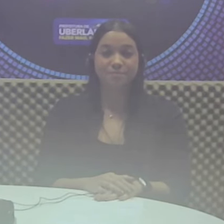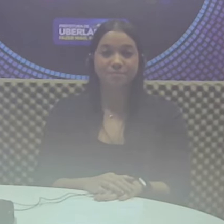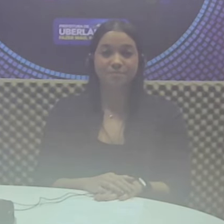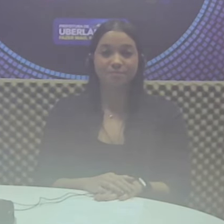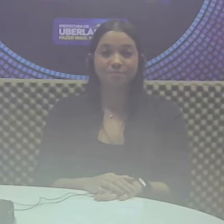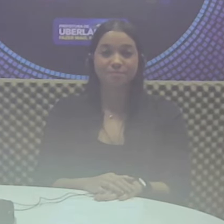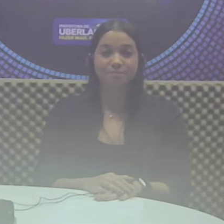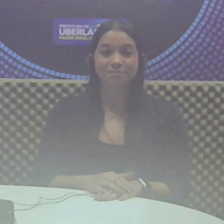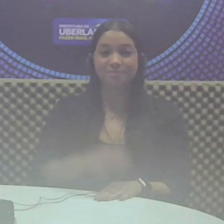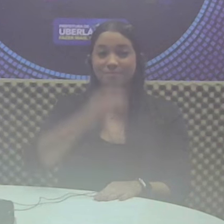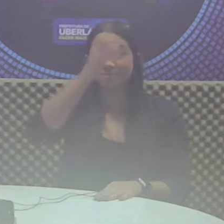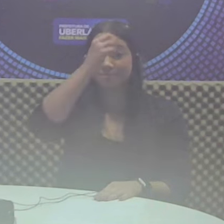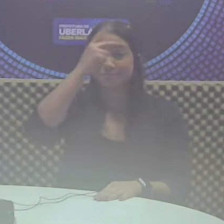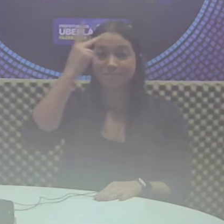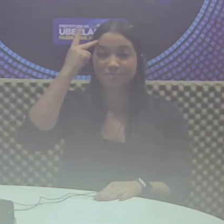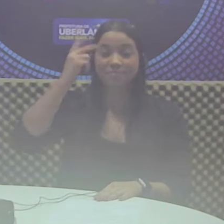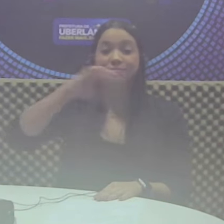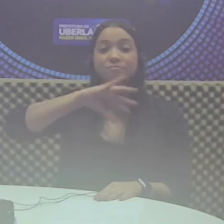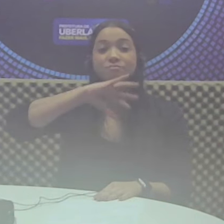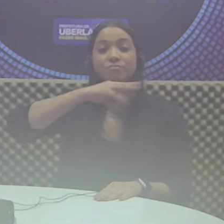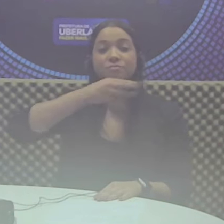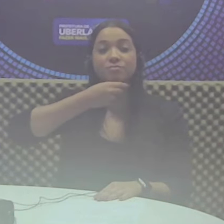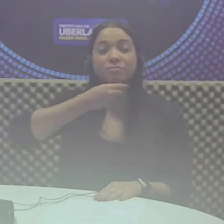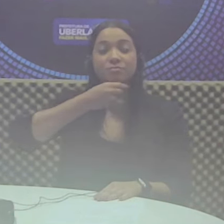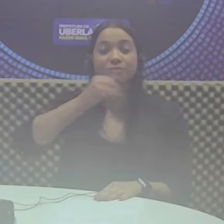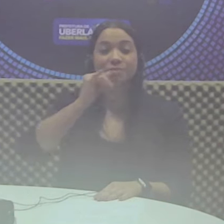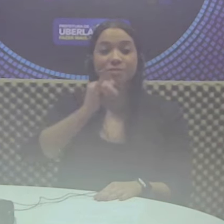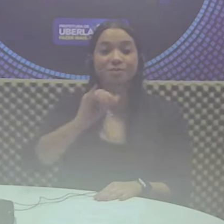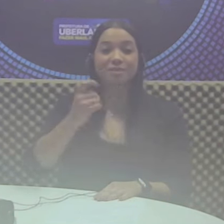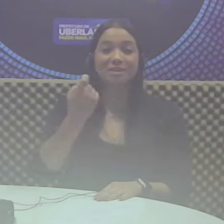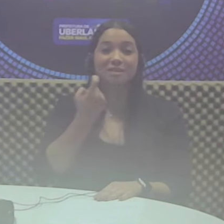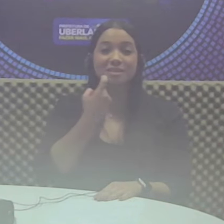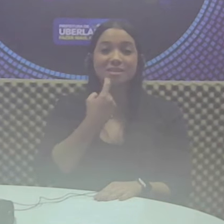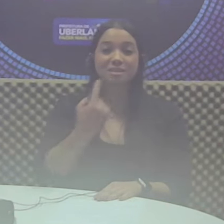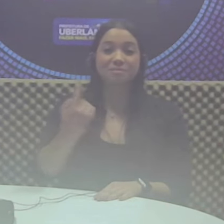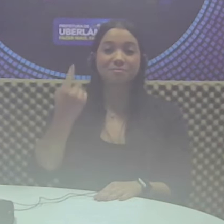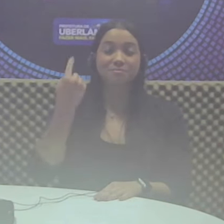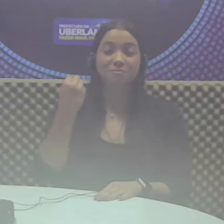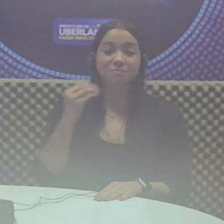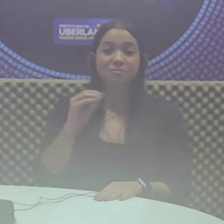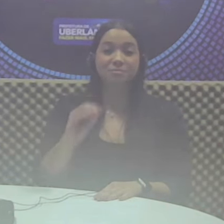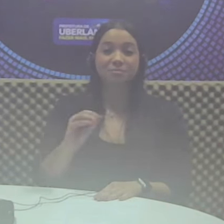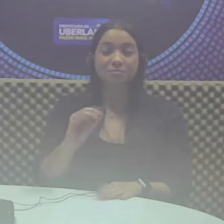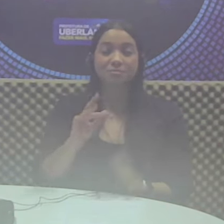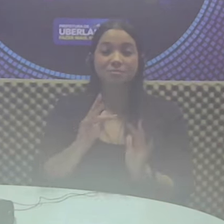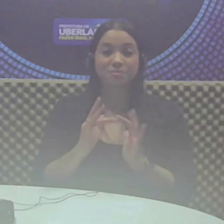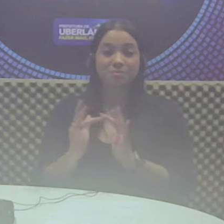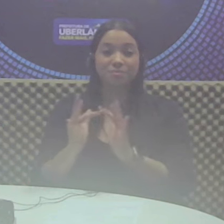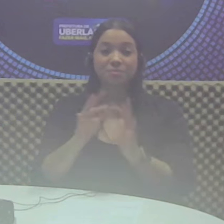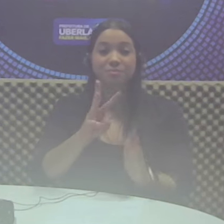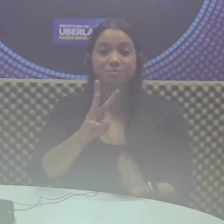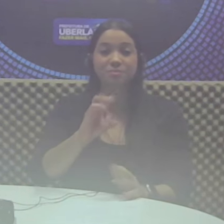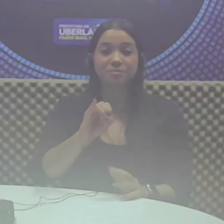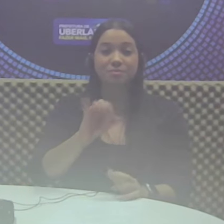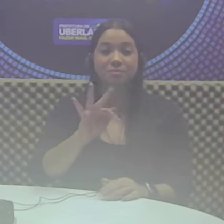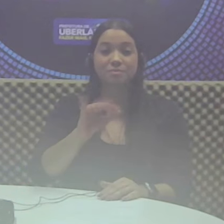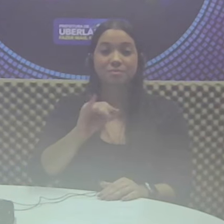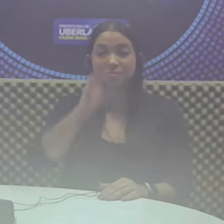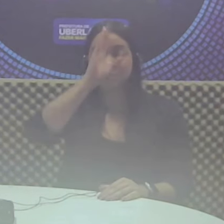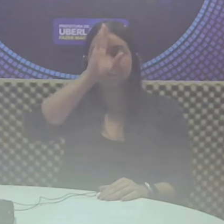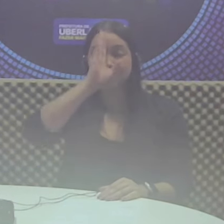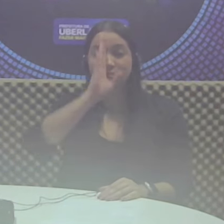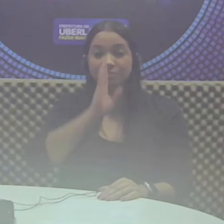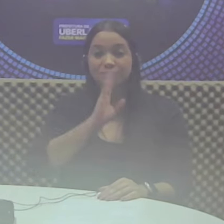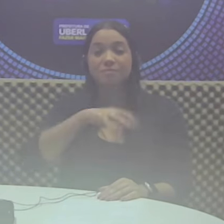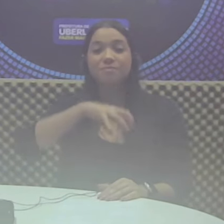O prefeito Adelmo Leão anunciou na última sexta-feira a implantação de uma rede Wi-Fi gratuita à população no